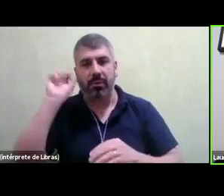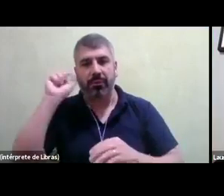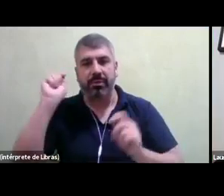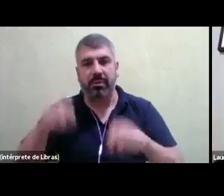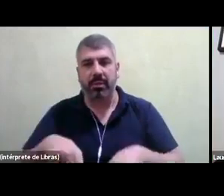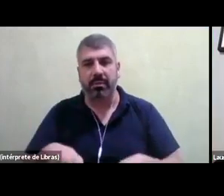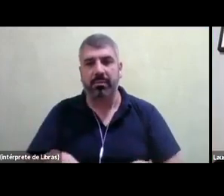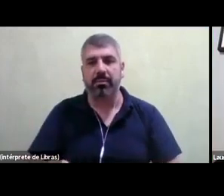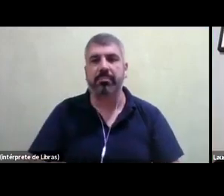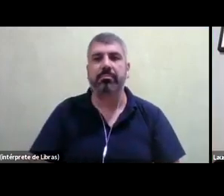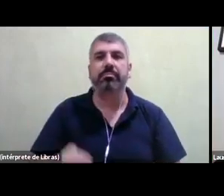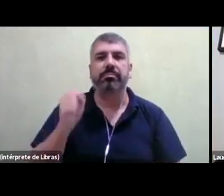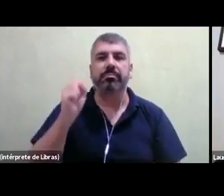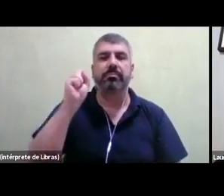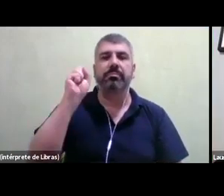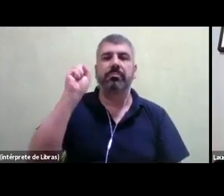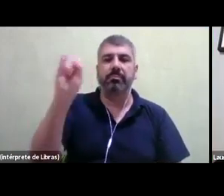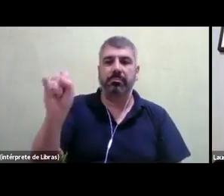Estamos.